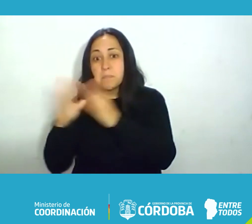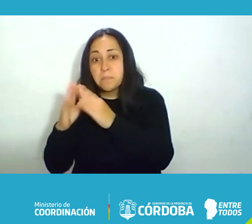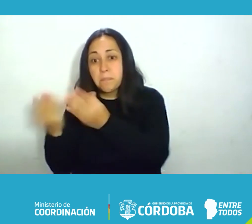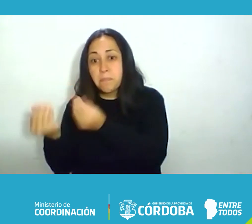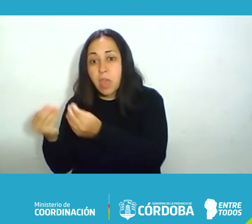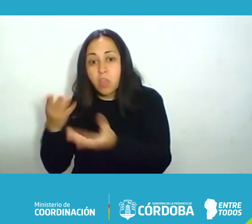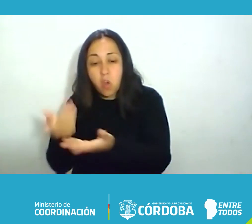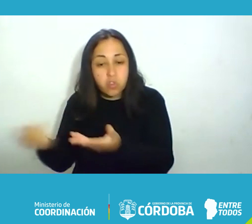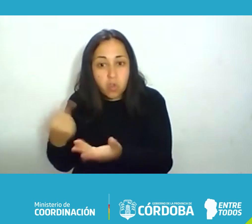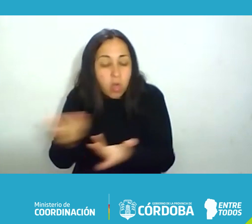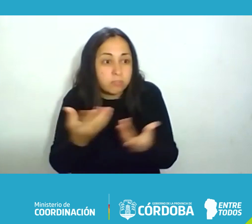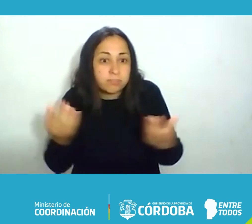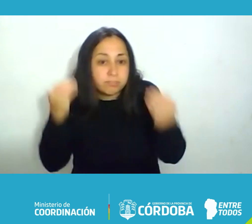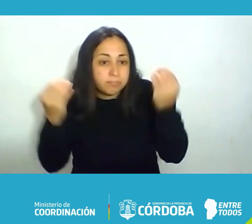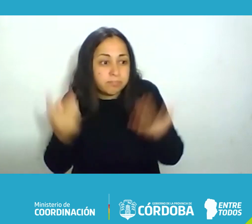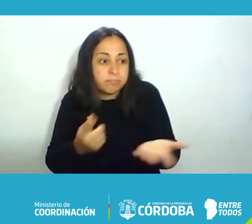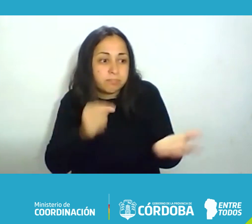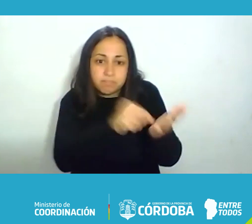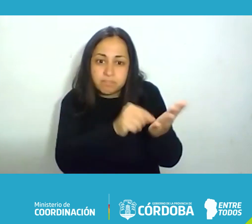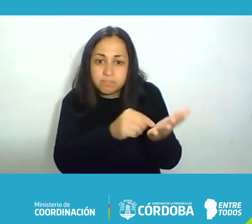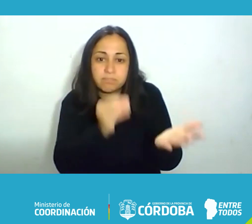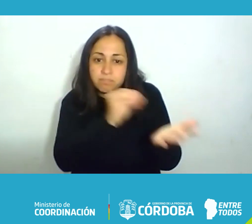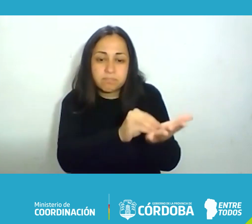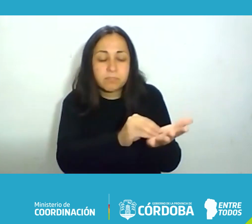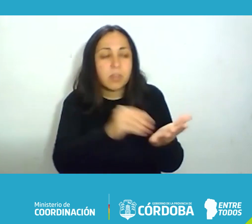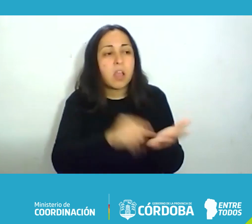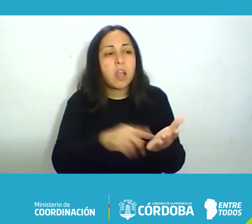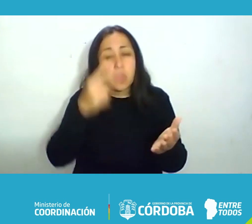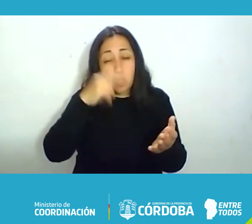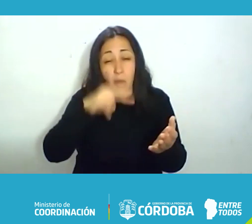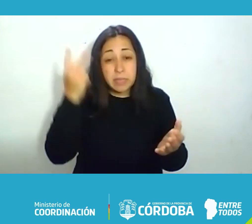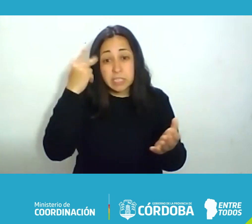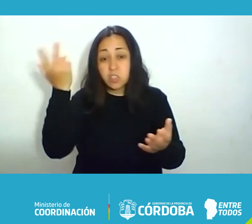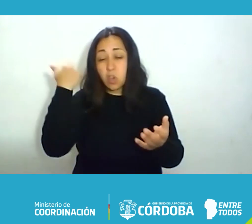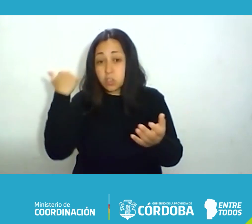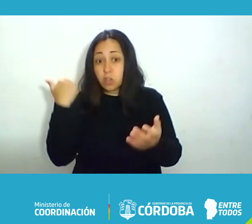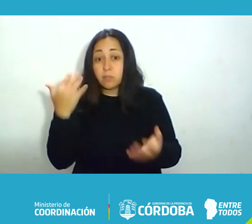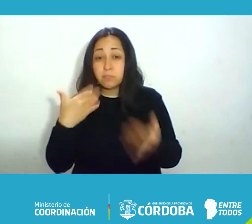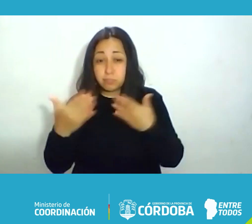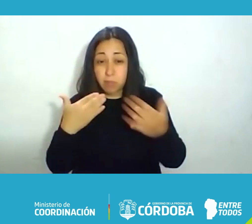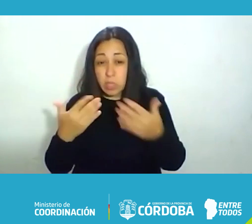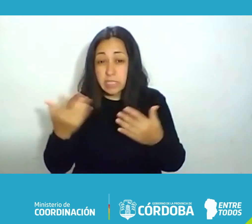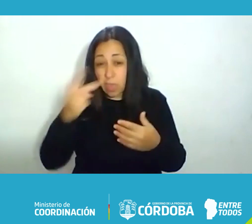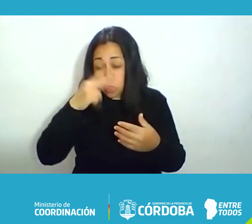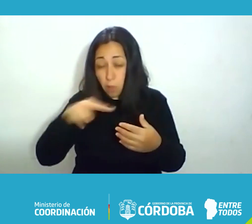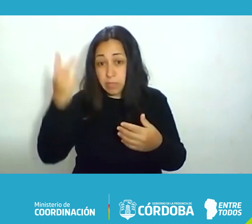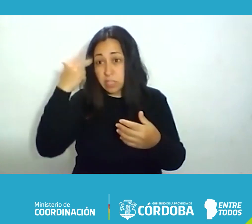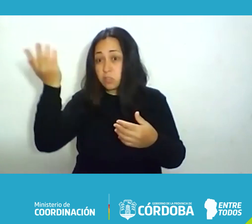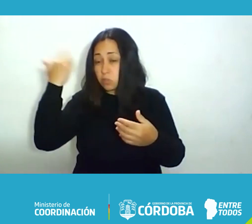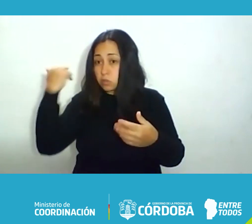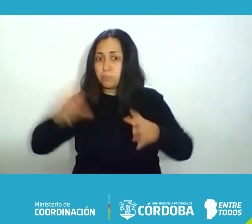vecinos, página 32 del estudio de impacto ambiental. También asegura que en 2018 la audiencia pública tuvo grandes repercusiones